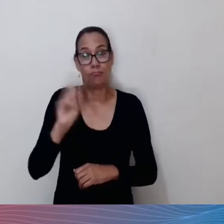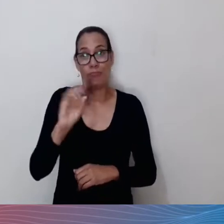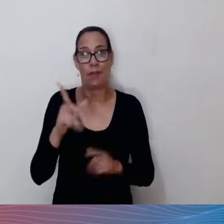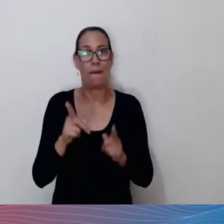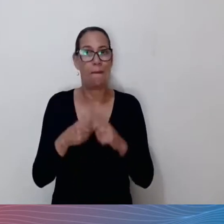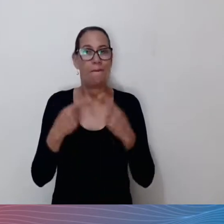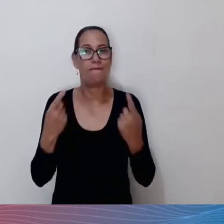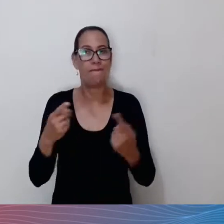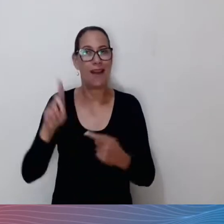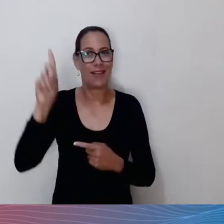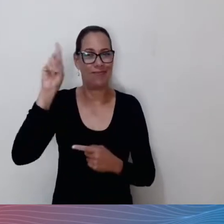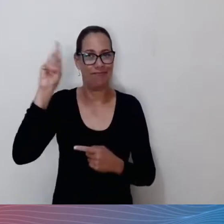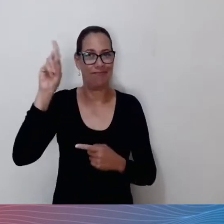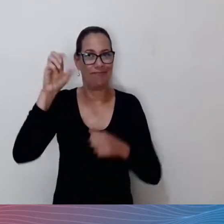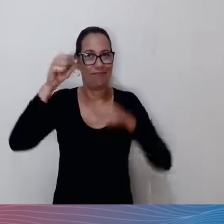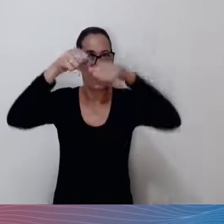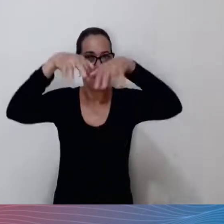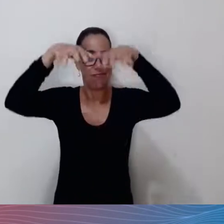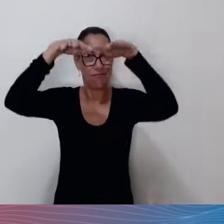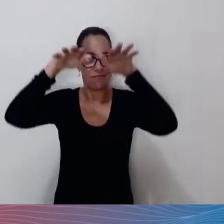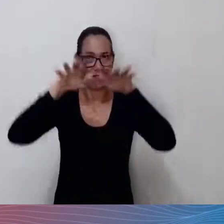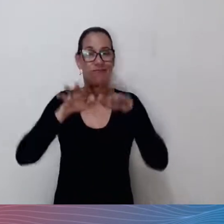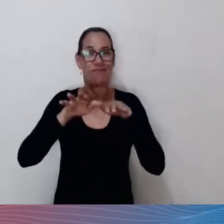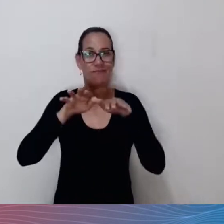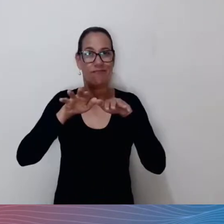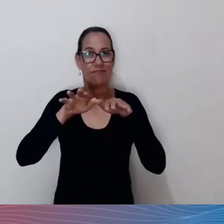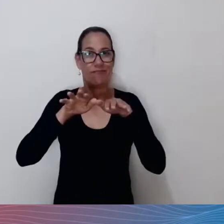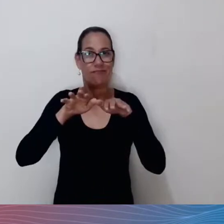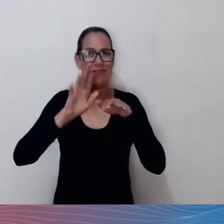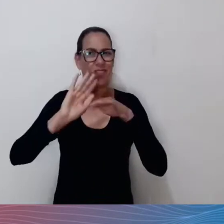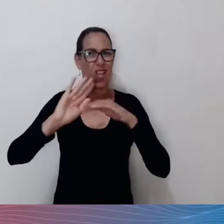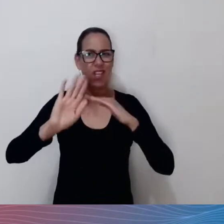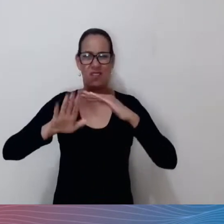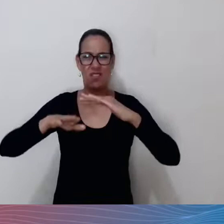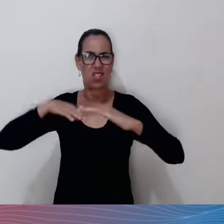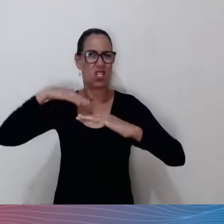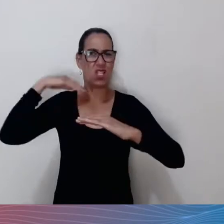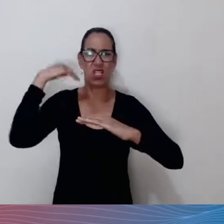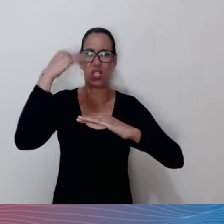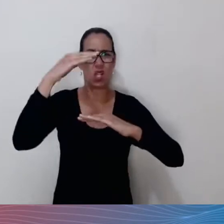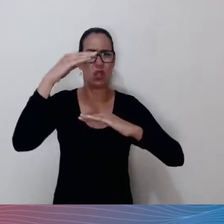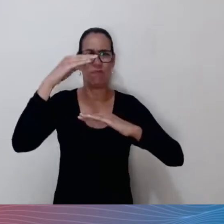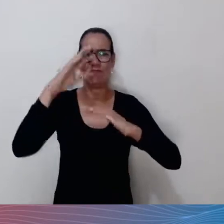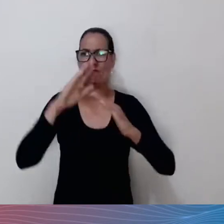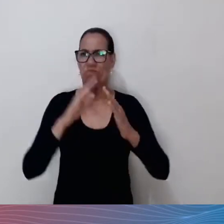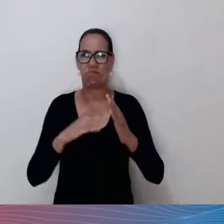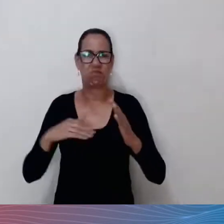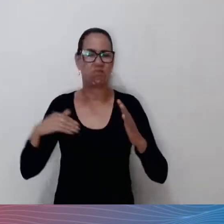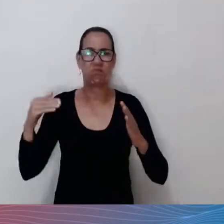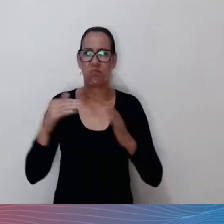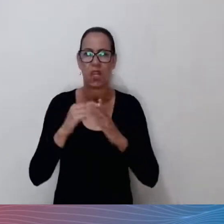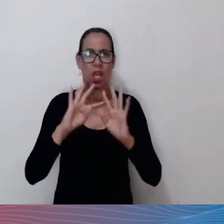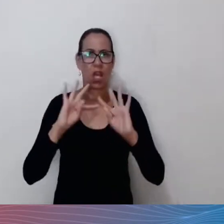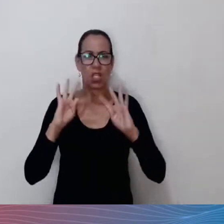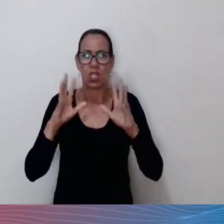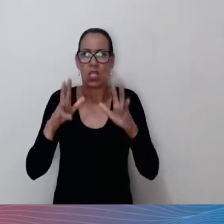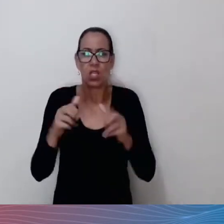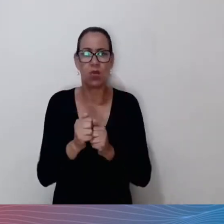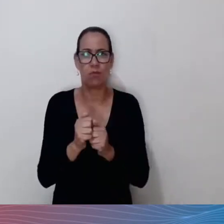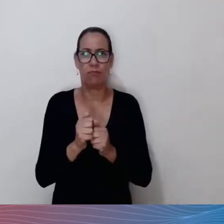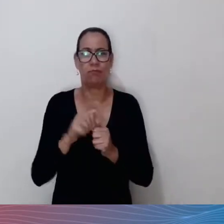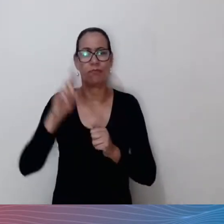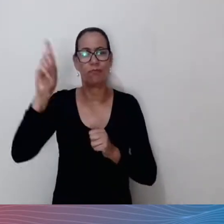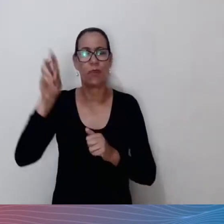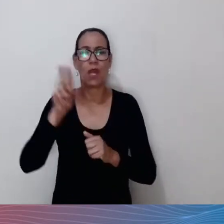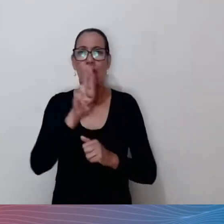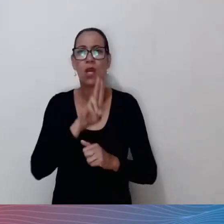Deus está sobre todos. Ele usa todas as circunstâncias e pessoas